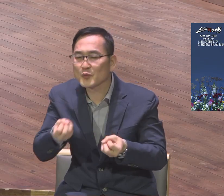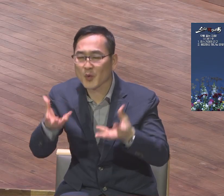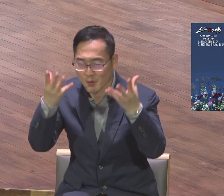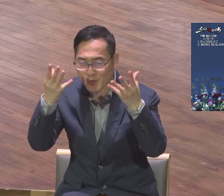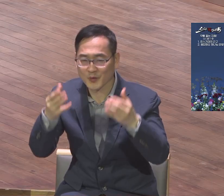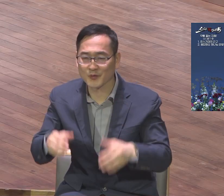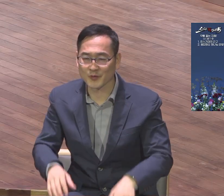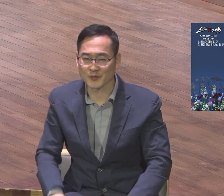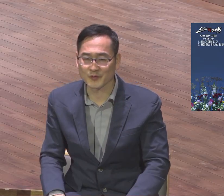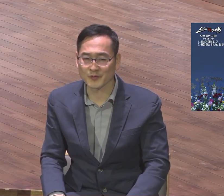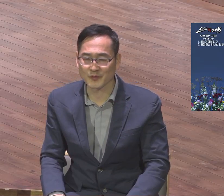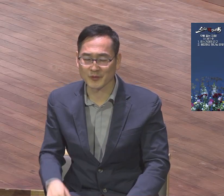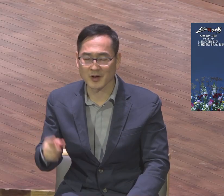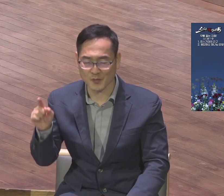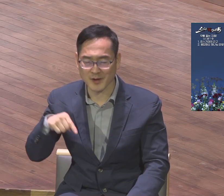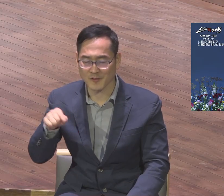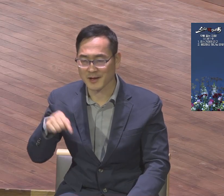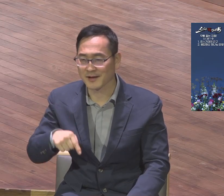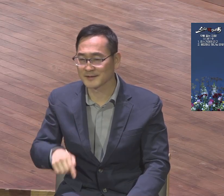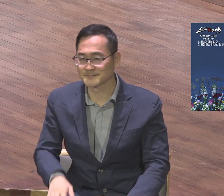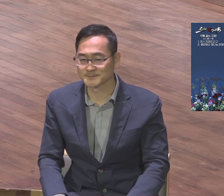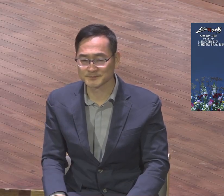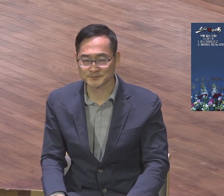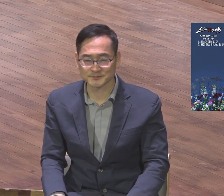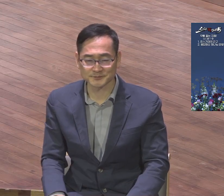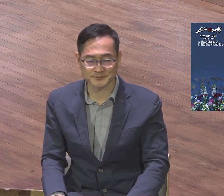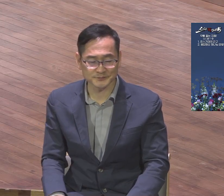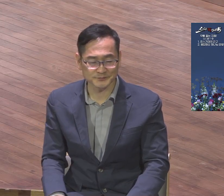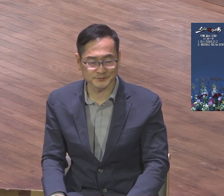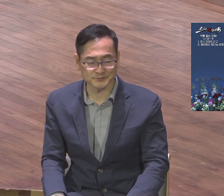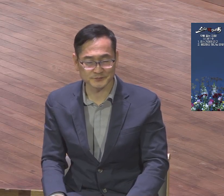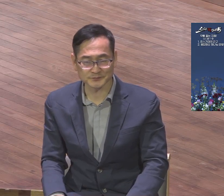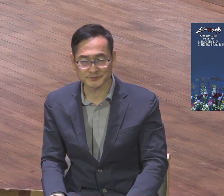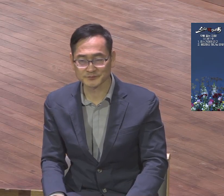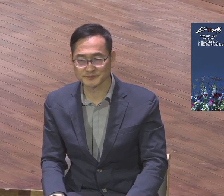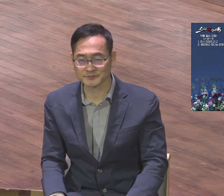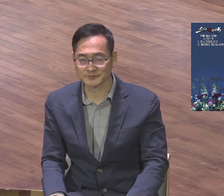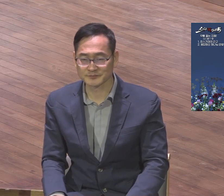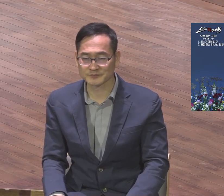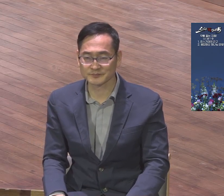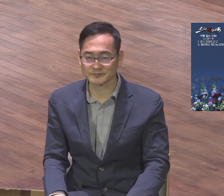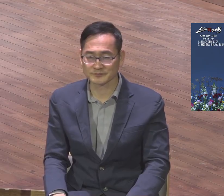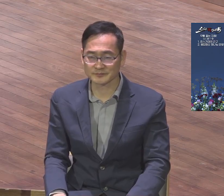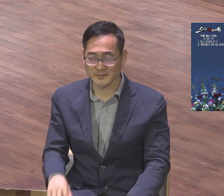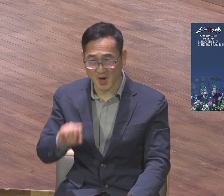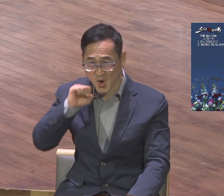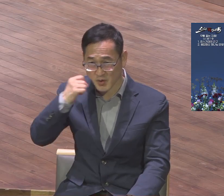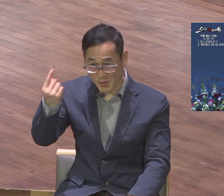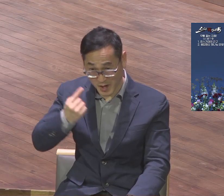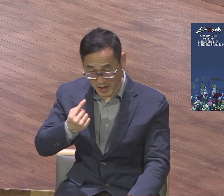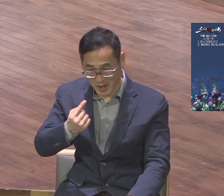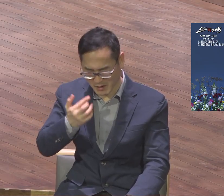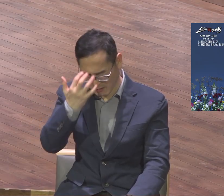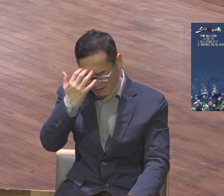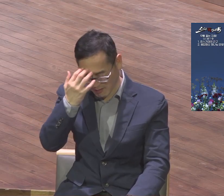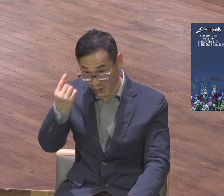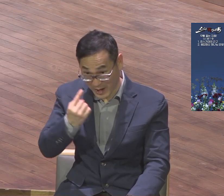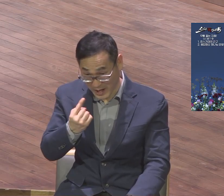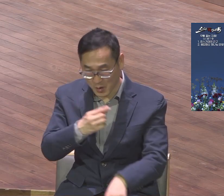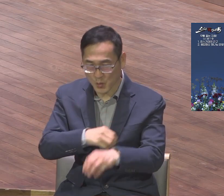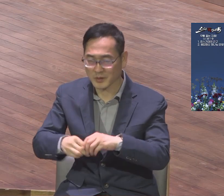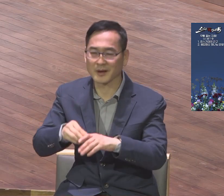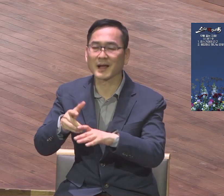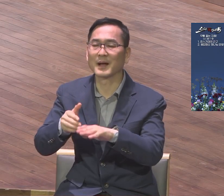또 감사하게 되죠. 어려움 왔습니까? 도리어 감사하시기 바랍니다. 하나님 어려움 주셔서